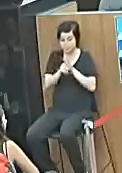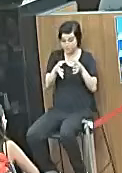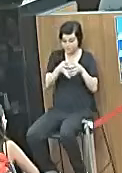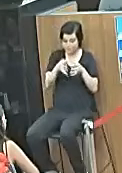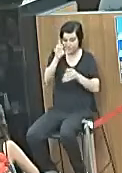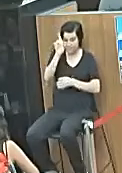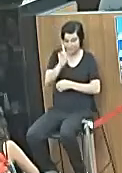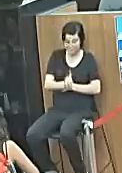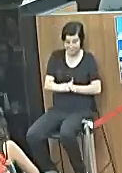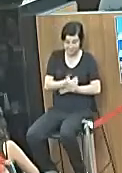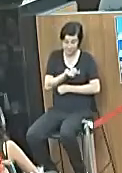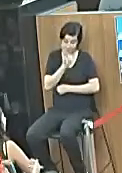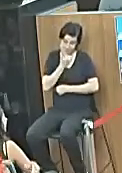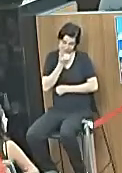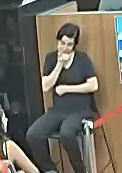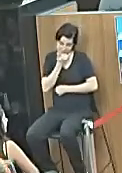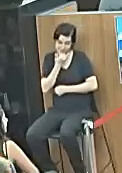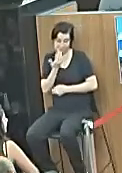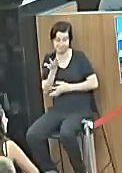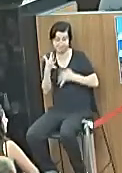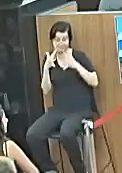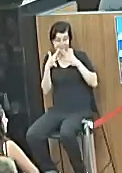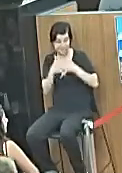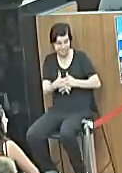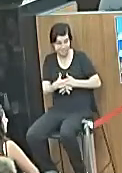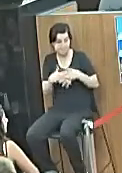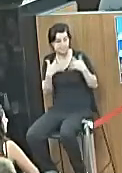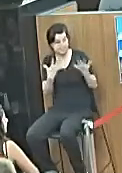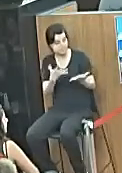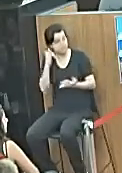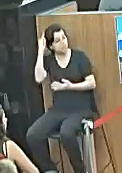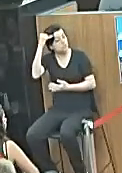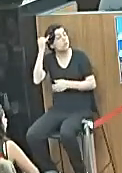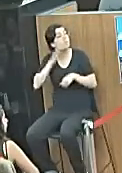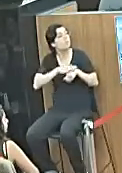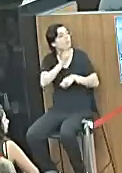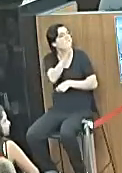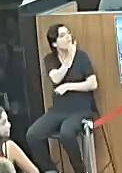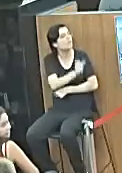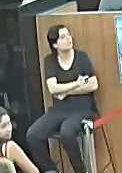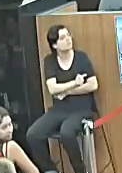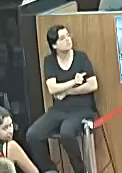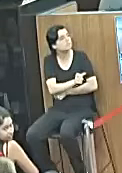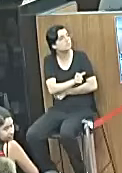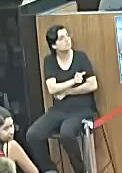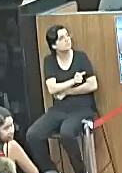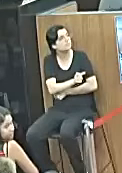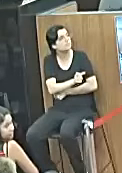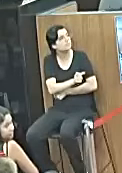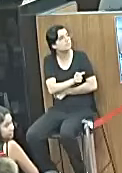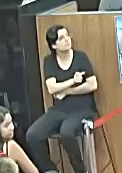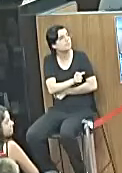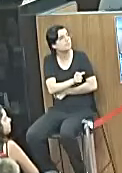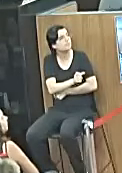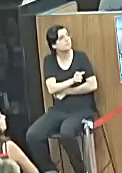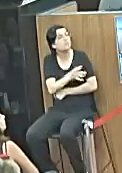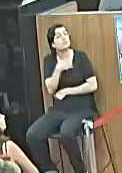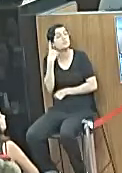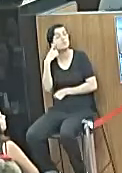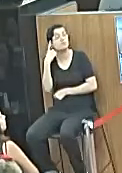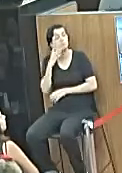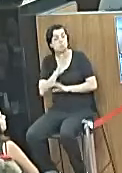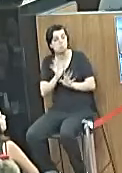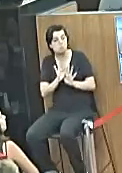deficiência não me corrigiu né além do senhor tá quem aí está o deputado